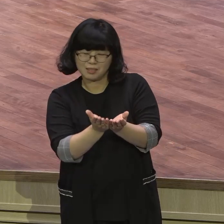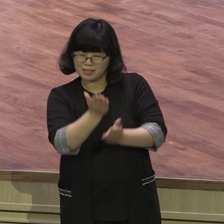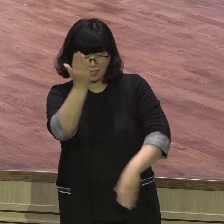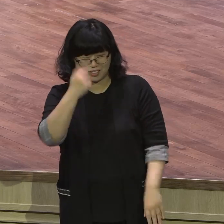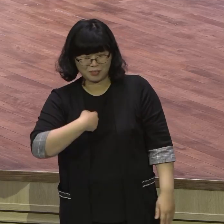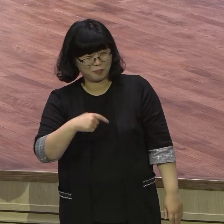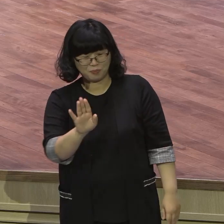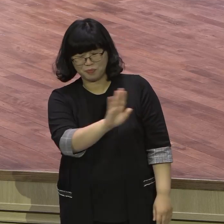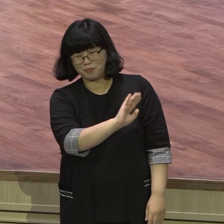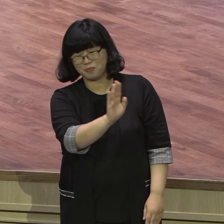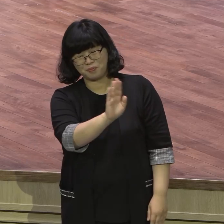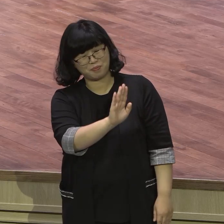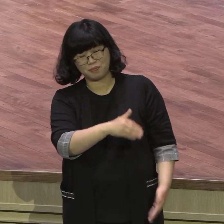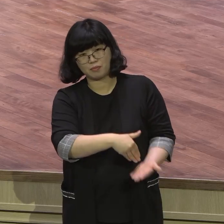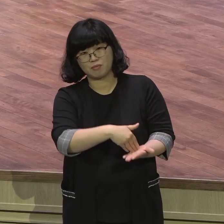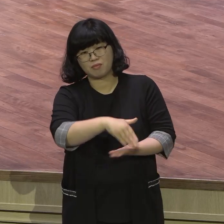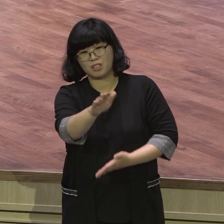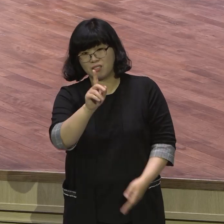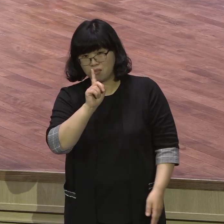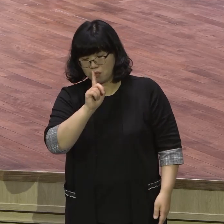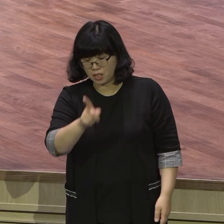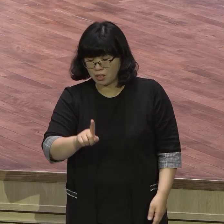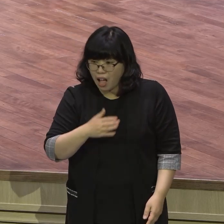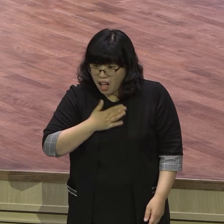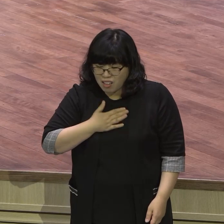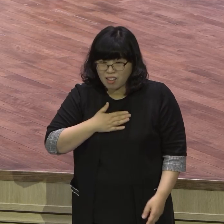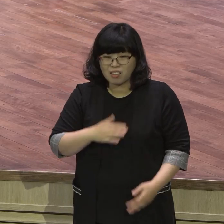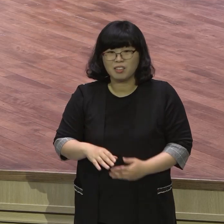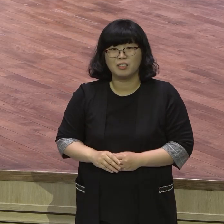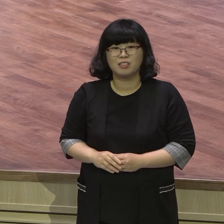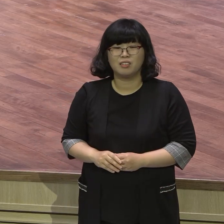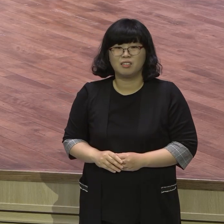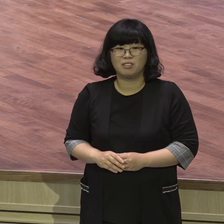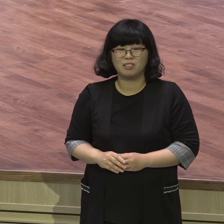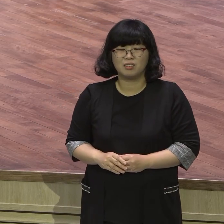아멘 되세요 쉽지 않을긴데